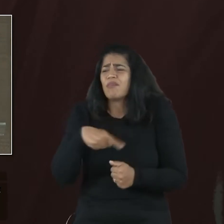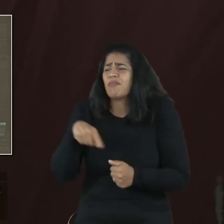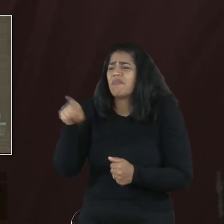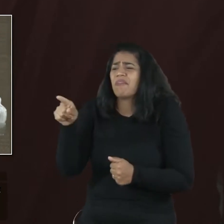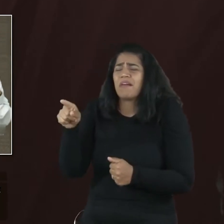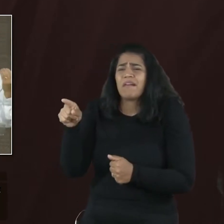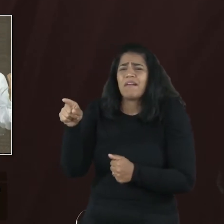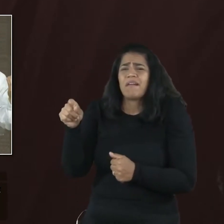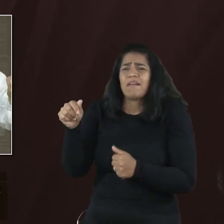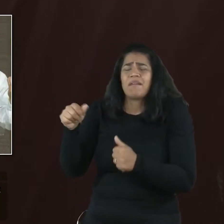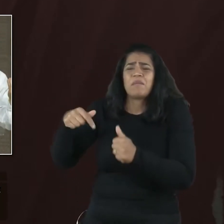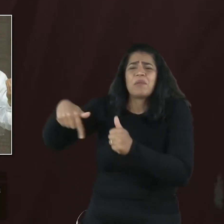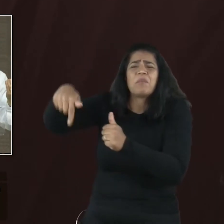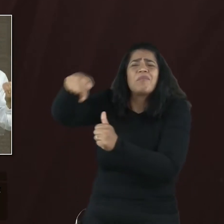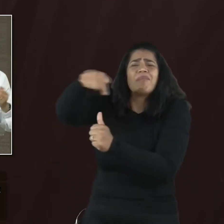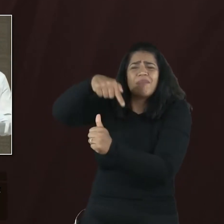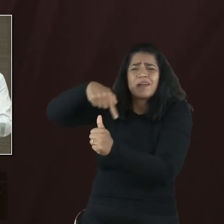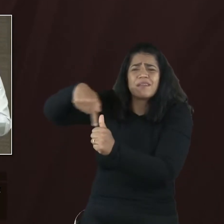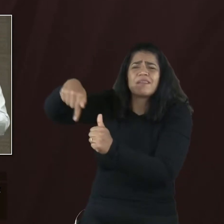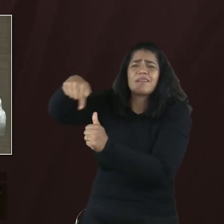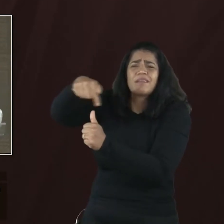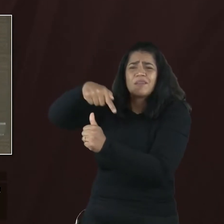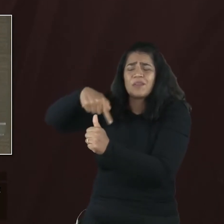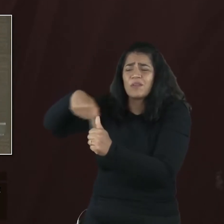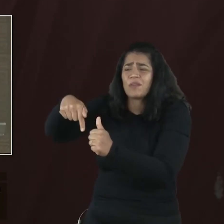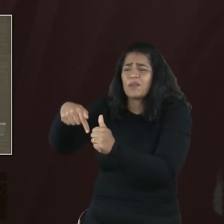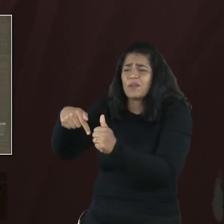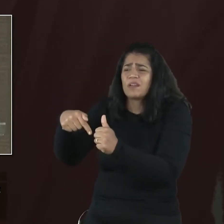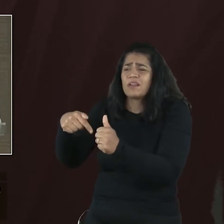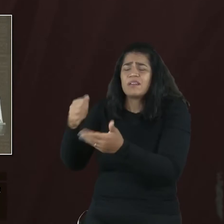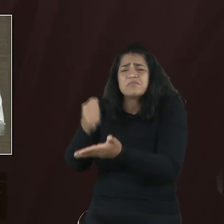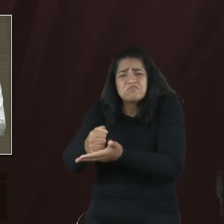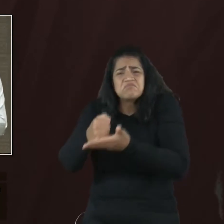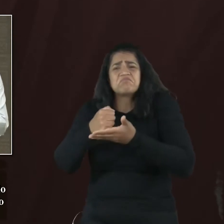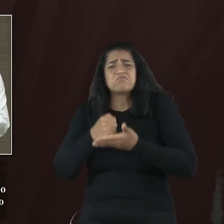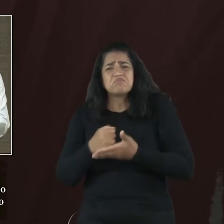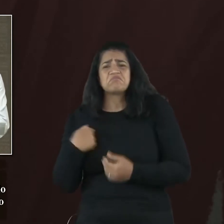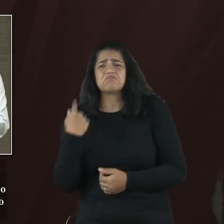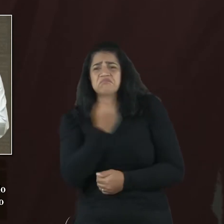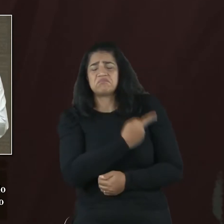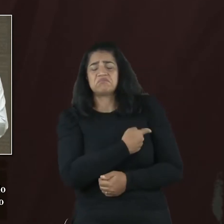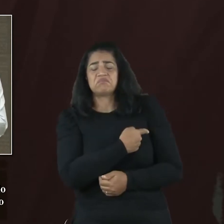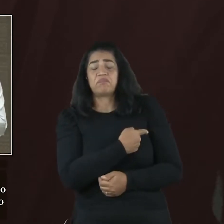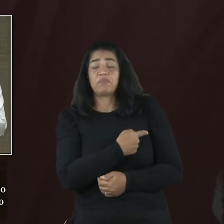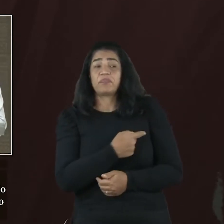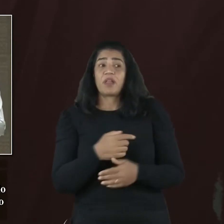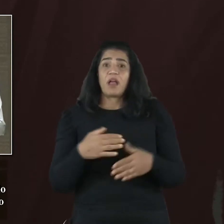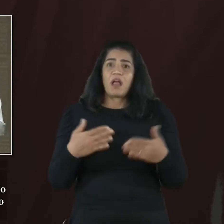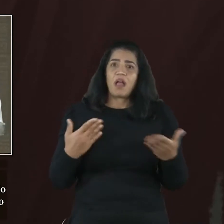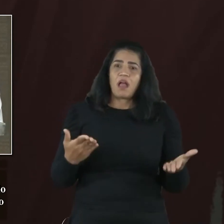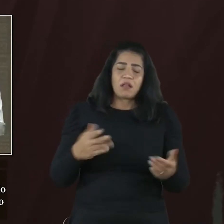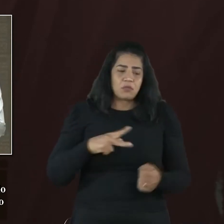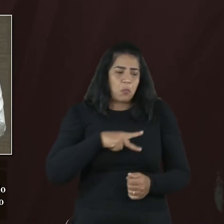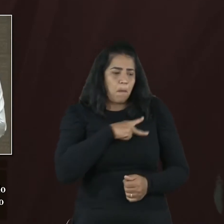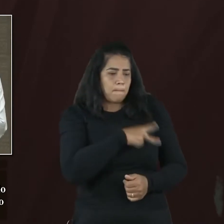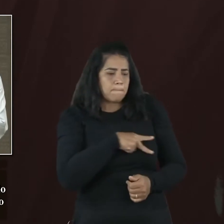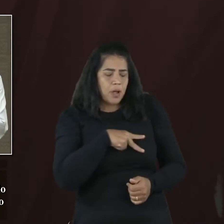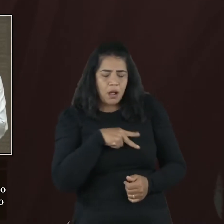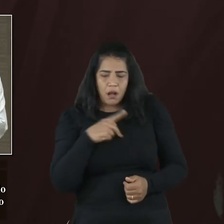costa, passa a Macedônia e ajuda-nos. Assim que teve a visão,